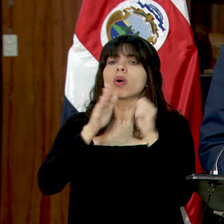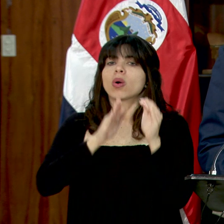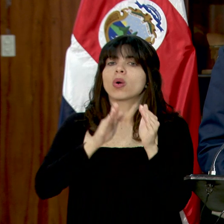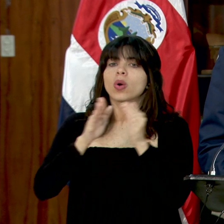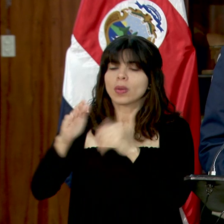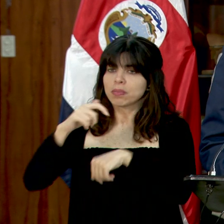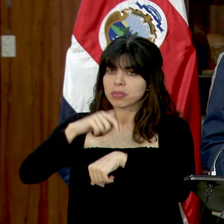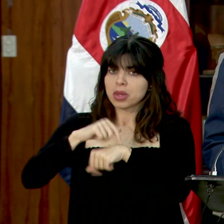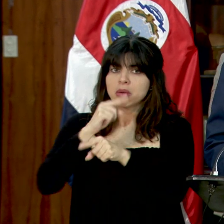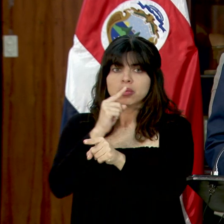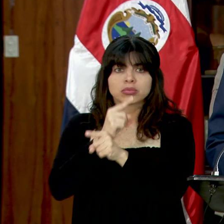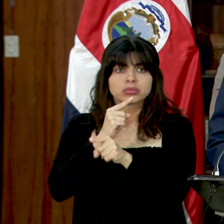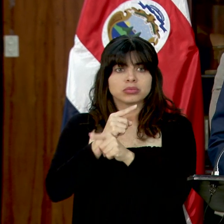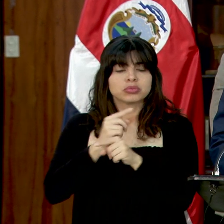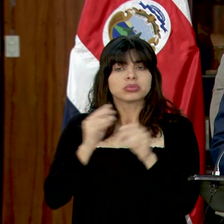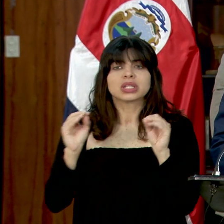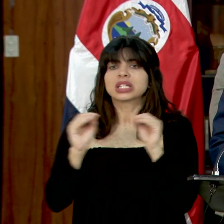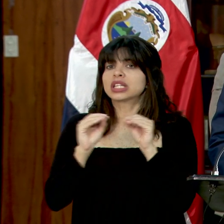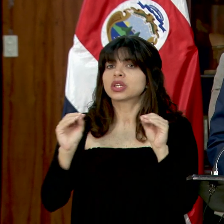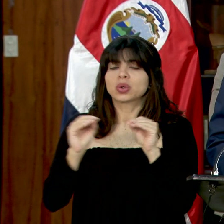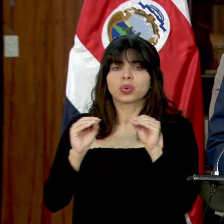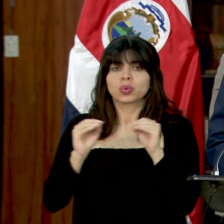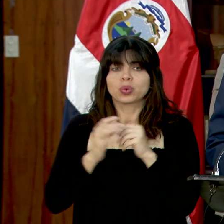en tiempo y